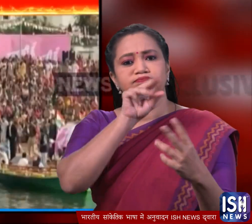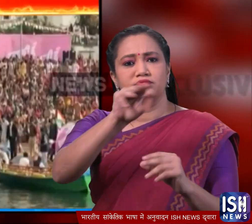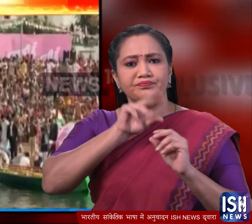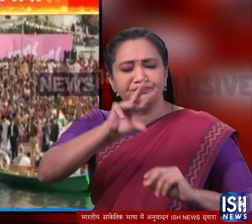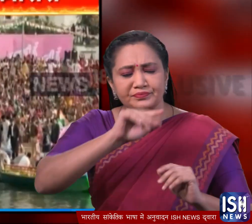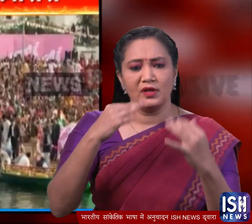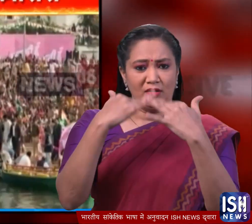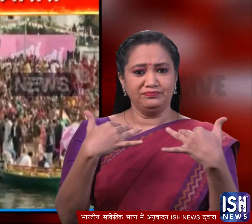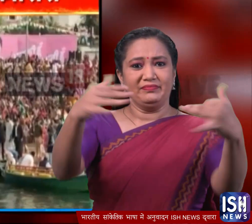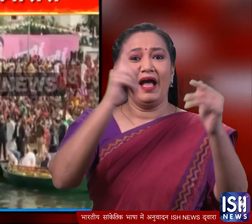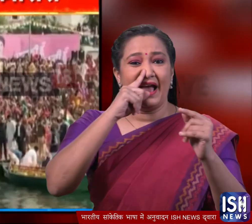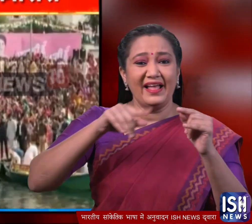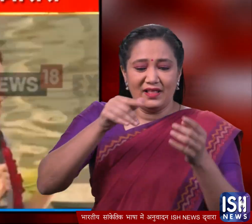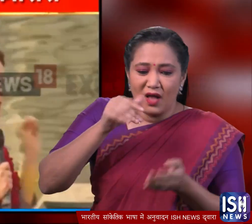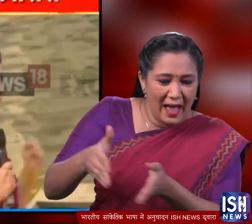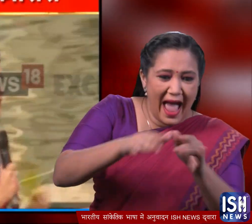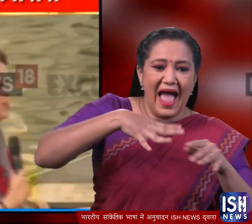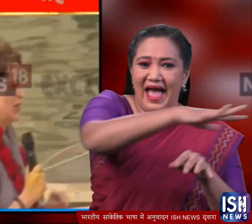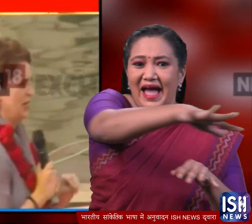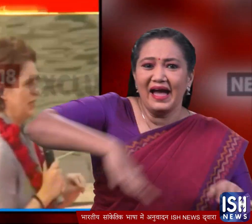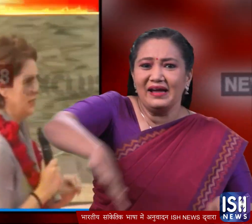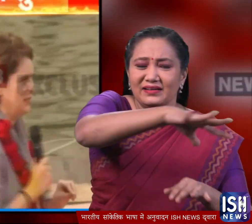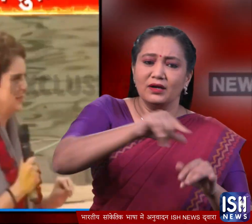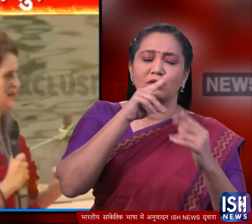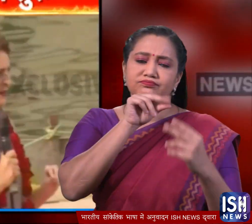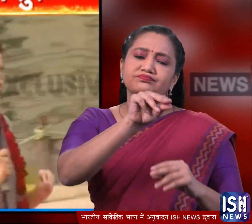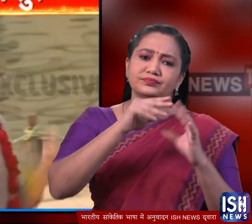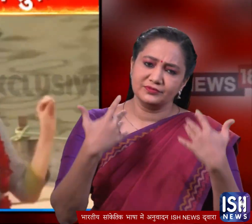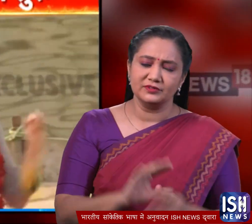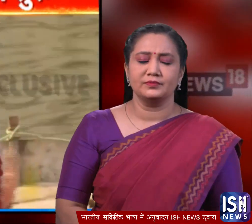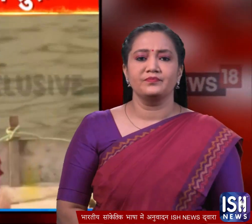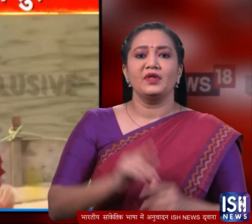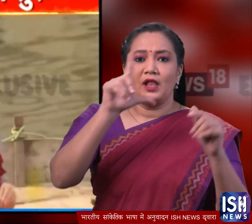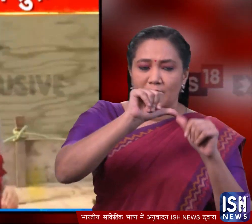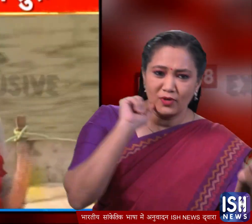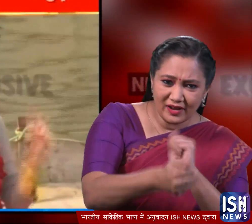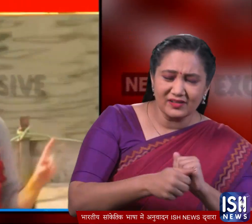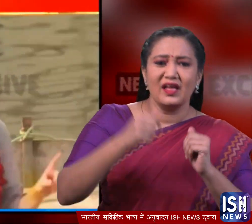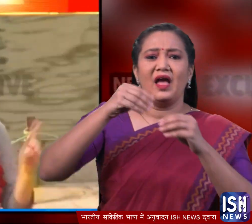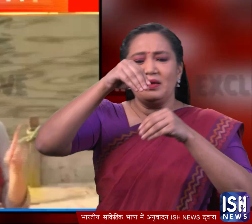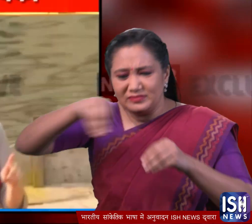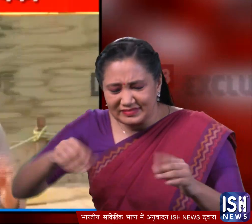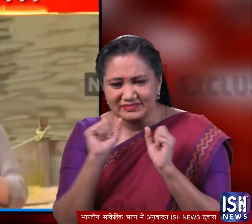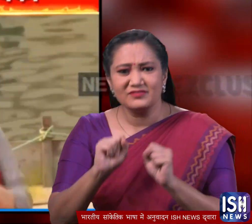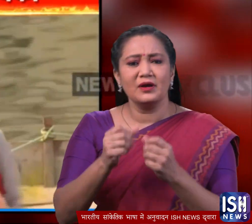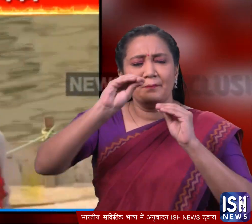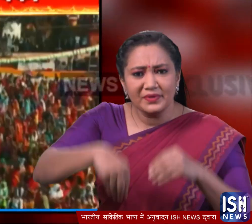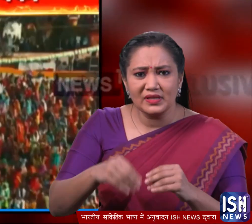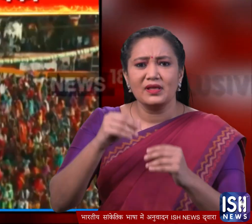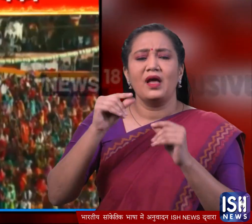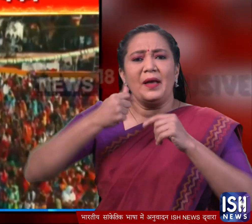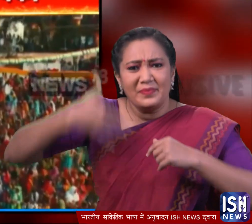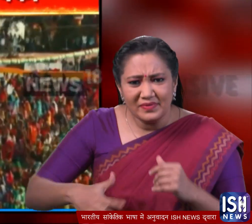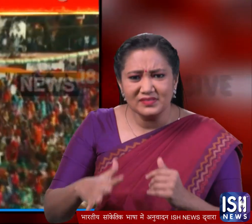लिए नदी के तट पर बड़ी संख्या में महिलाएं पहुंची। इस मौके पर कांग्रेस महासचिव ने लखीमपुर खीरी से लेकर खाद की कमी, महंगाई और